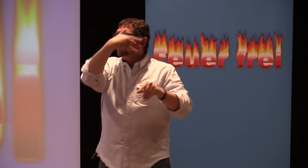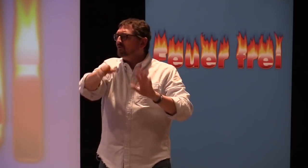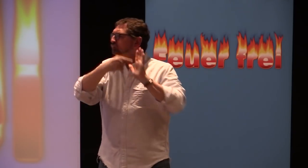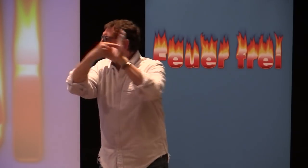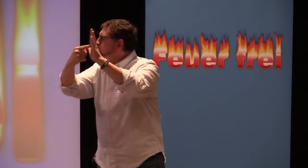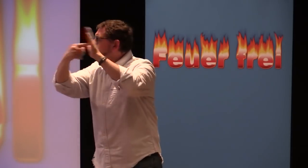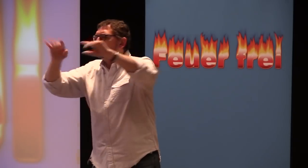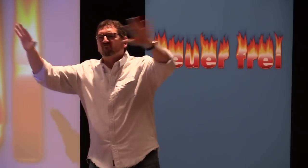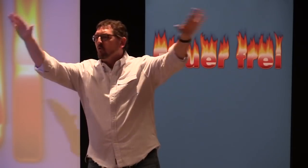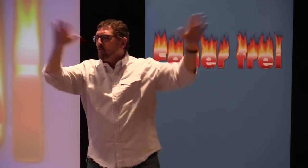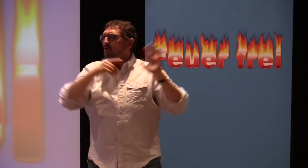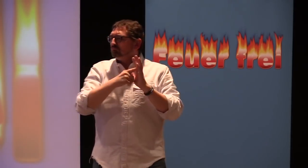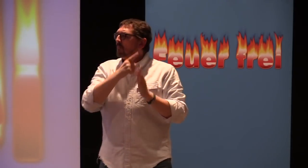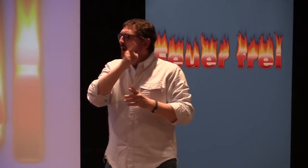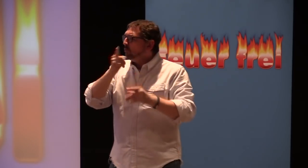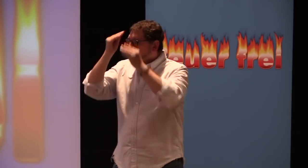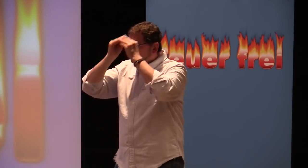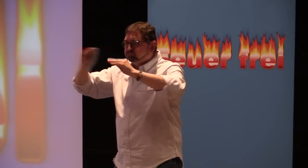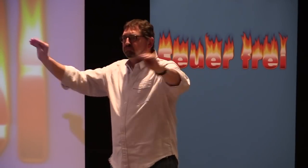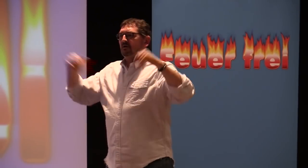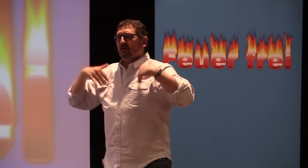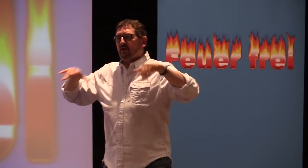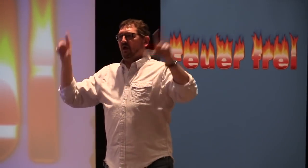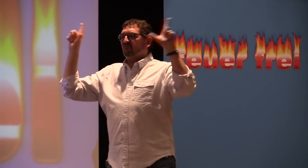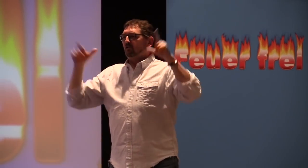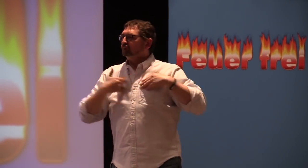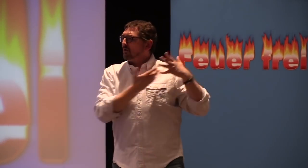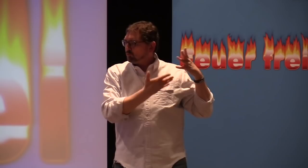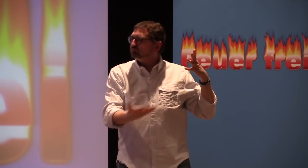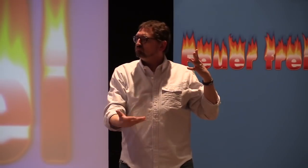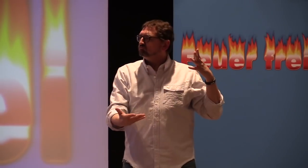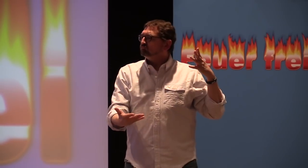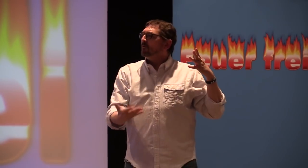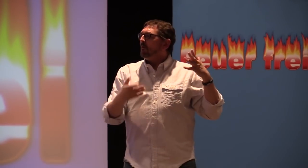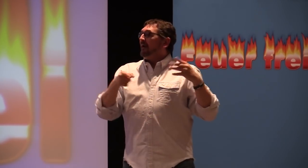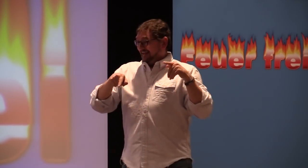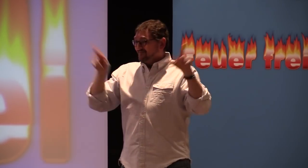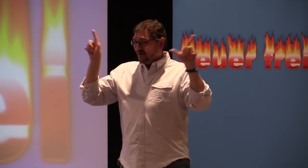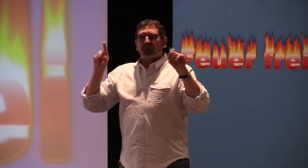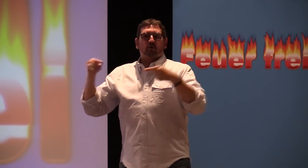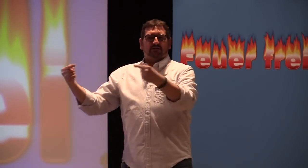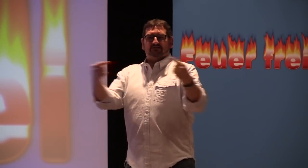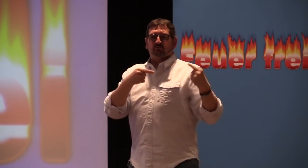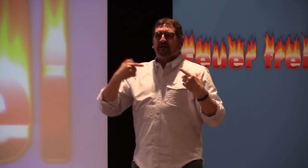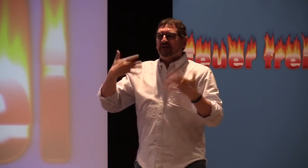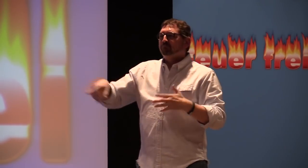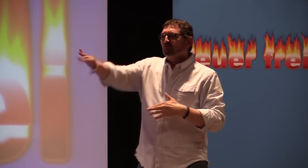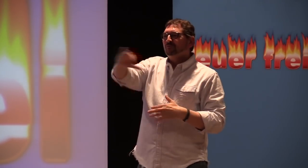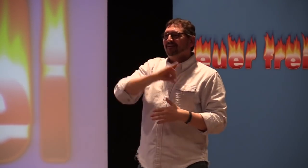Und es waren halt ganz viele Firmen, die ja vertreten waren mit dieser Veranstaltung, die ganz neue Innovationen hatten, die ganz viele Sachen vorgestellt haben. Das war